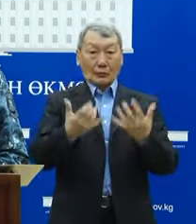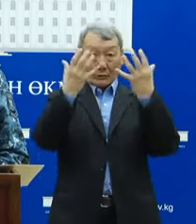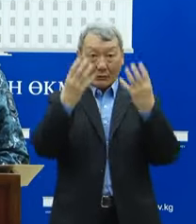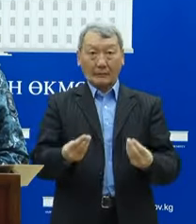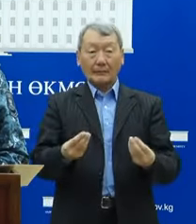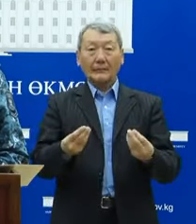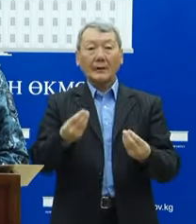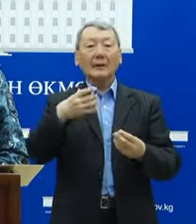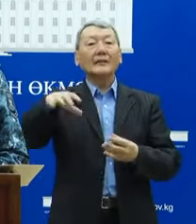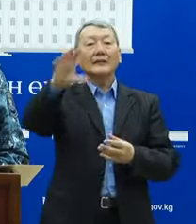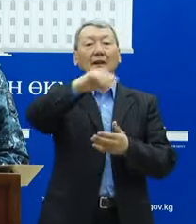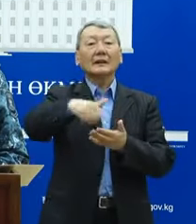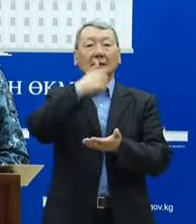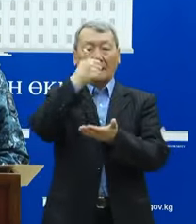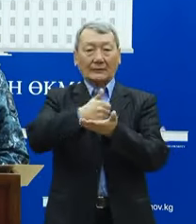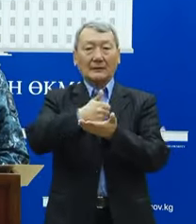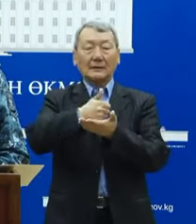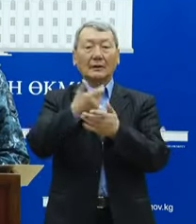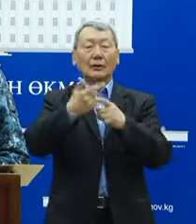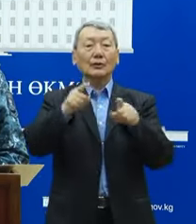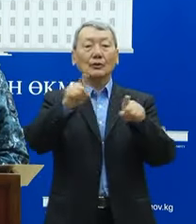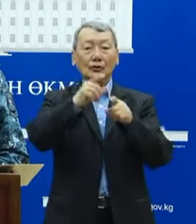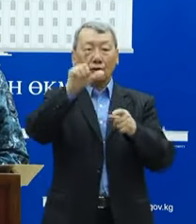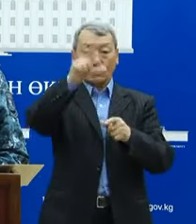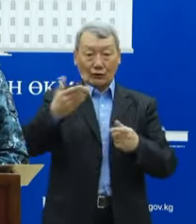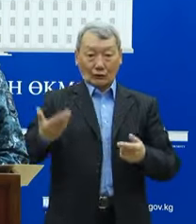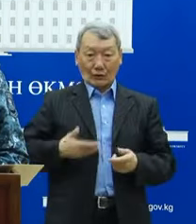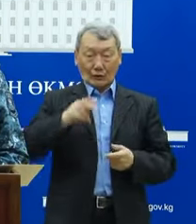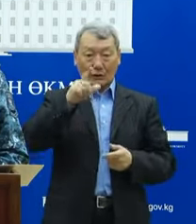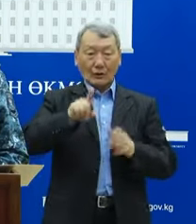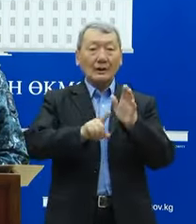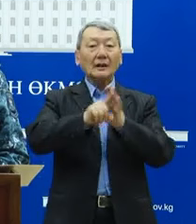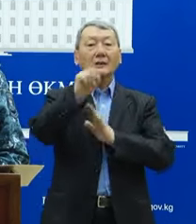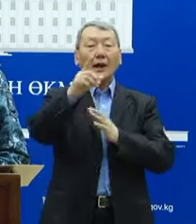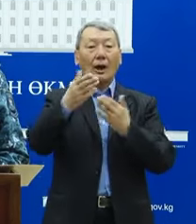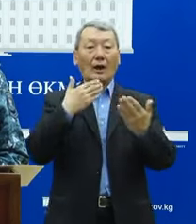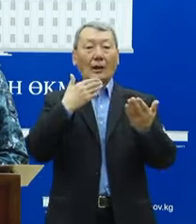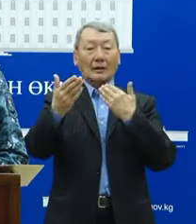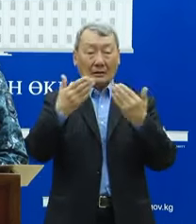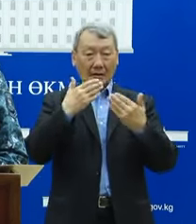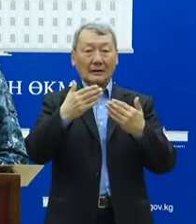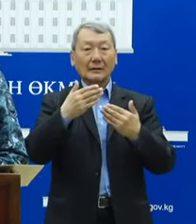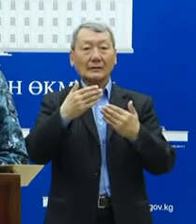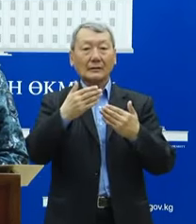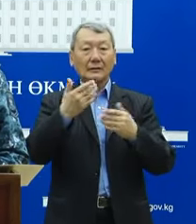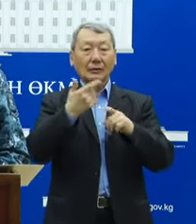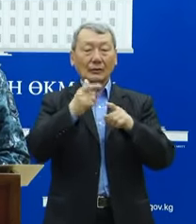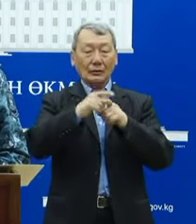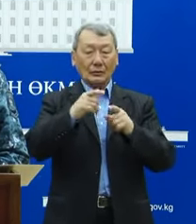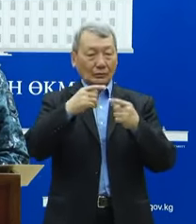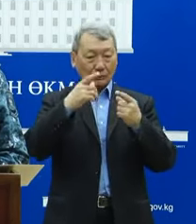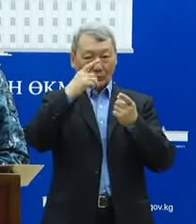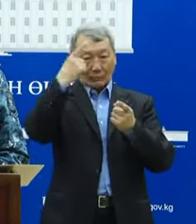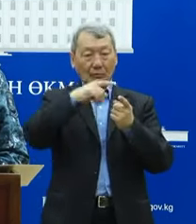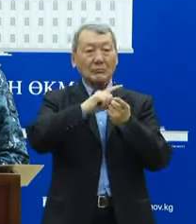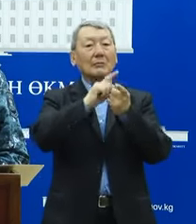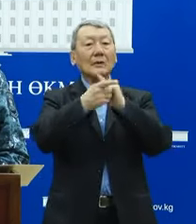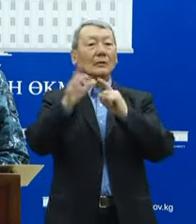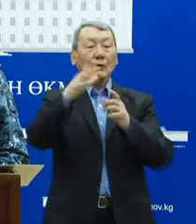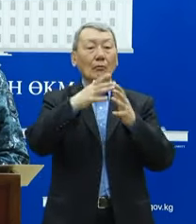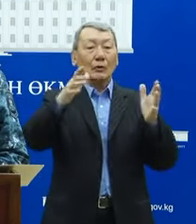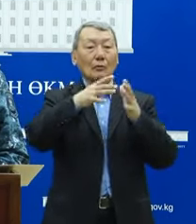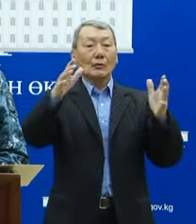данным, что самое главное радует меня, это то, что жители города начали относиться к ситуации совсем иначе. То есть